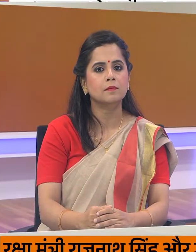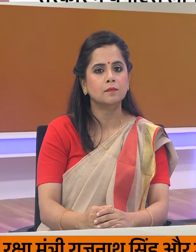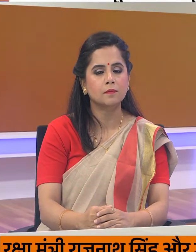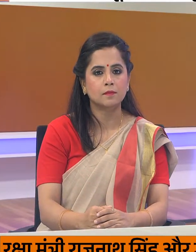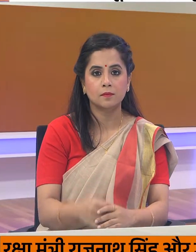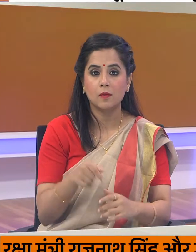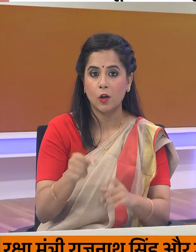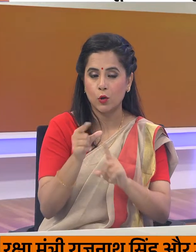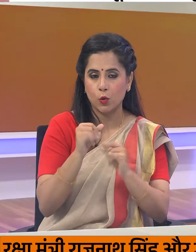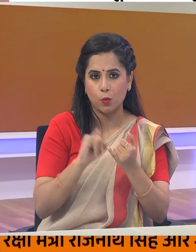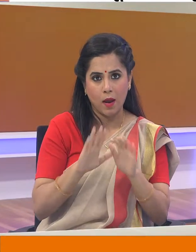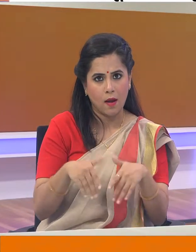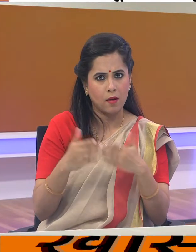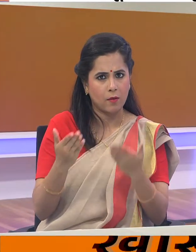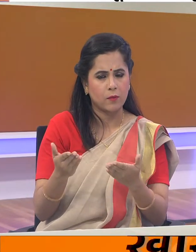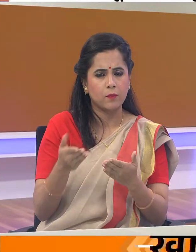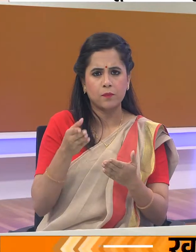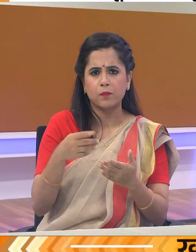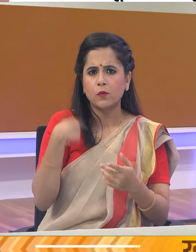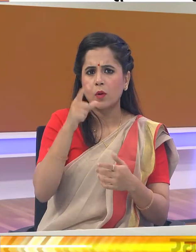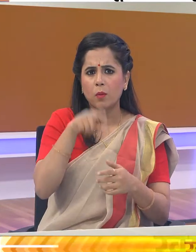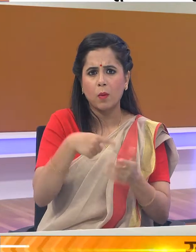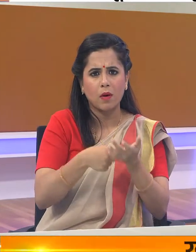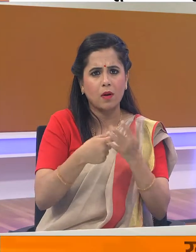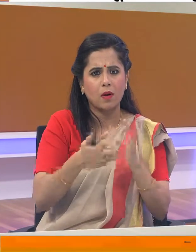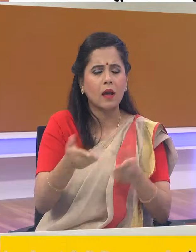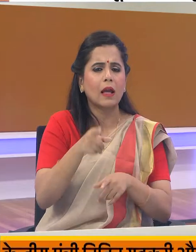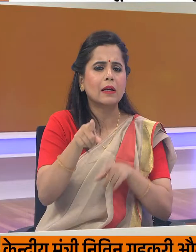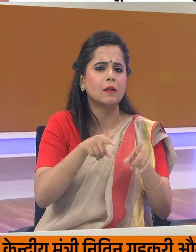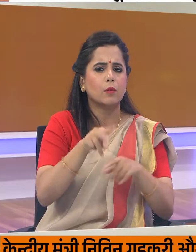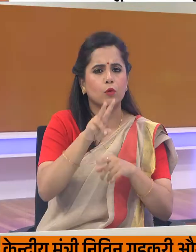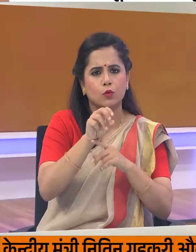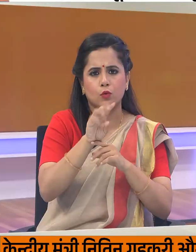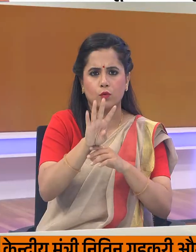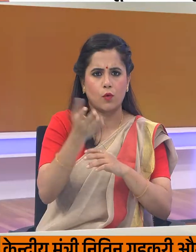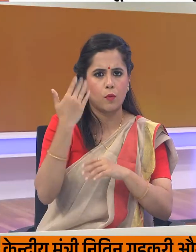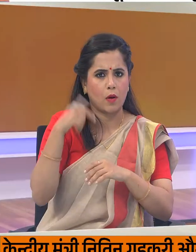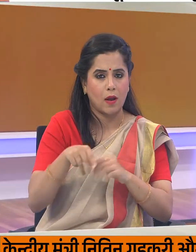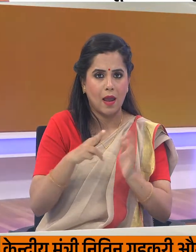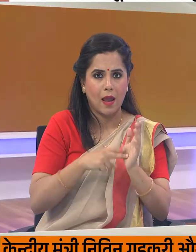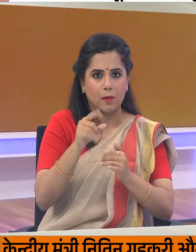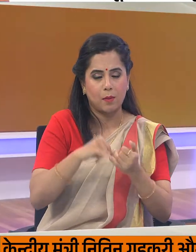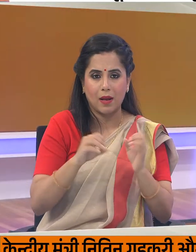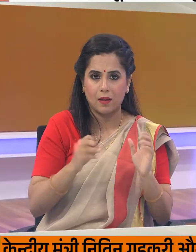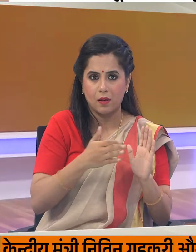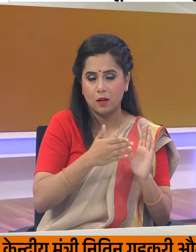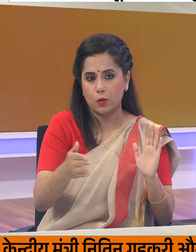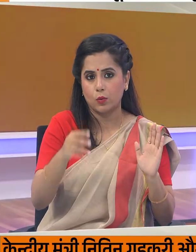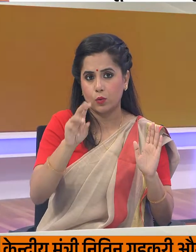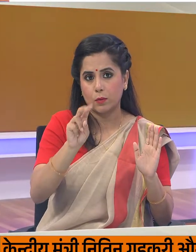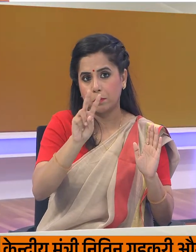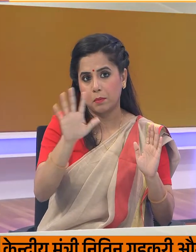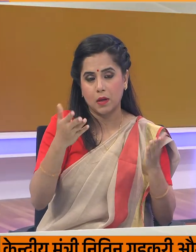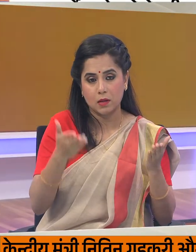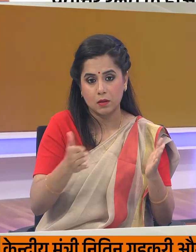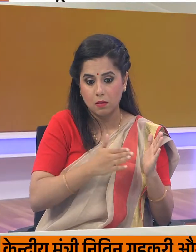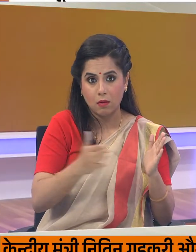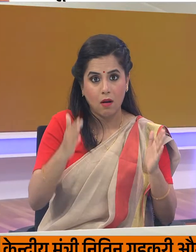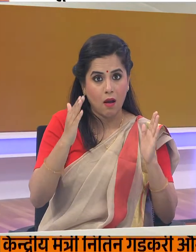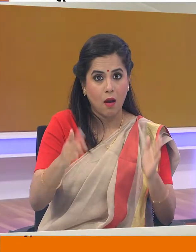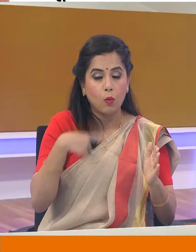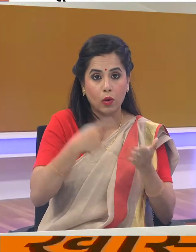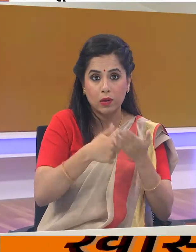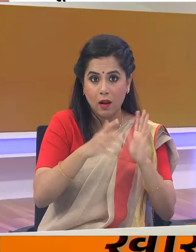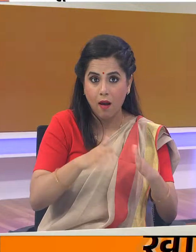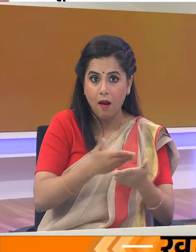जो यूपीएस है, जो रिटायरीज मानिए 2004 जब एनपीएस शुरू हुआ था और 2025 के बीच में भी रिटायर किए